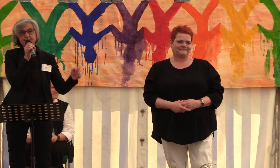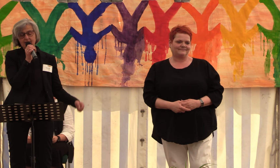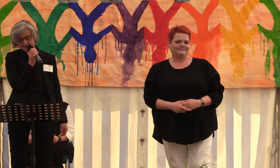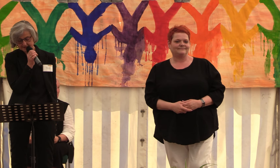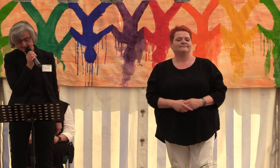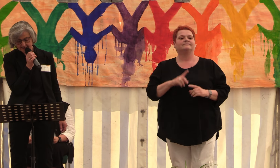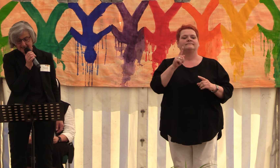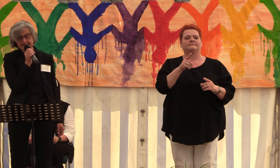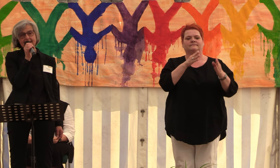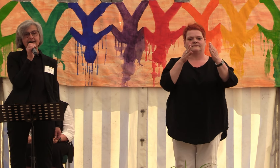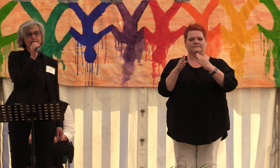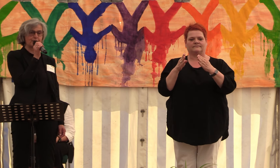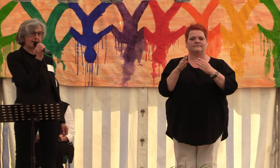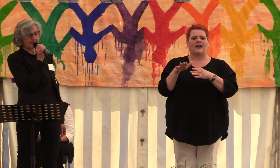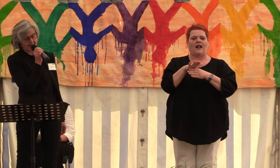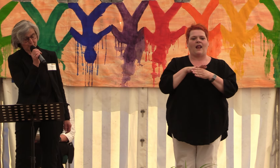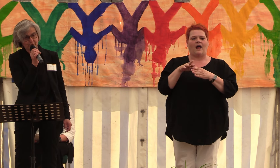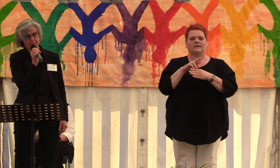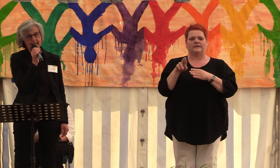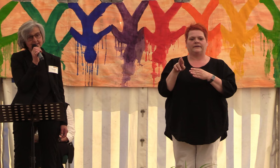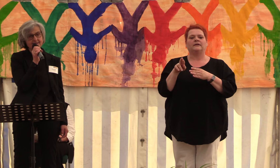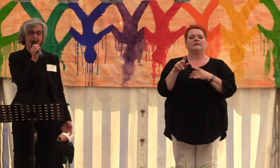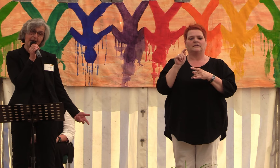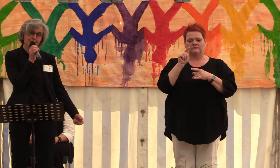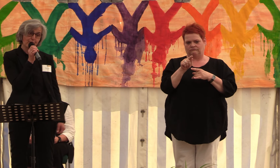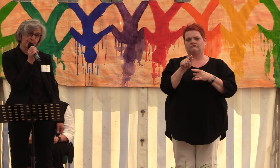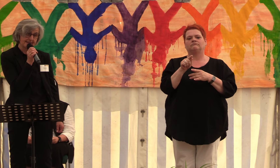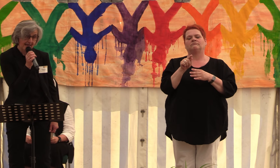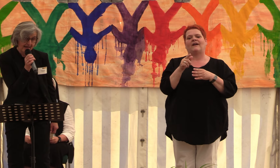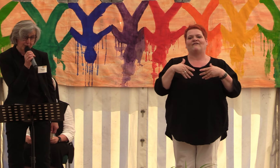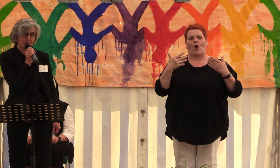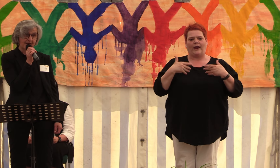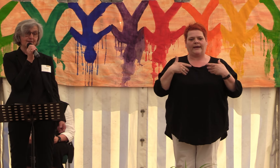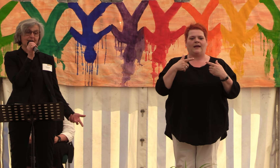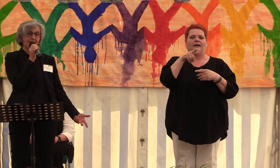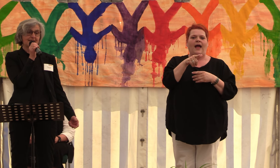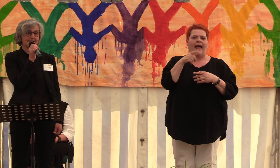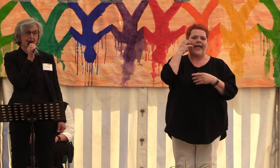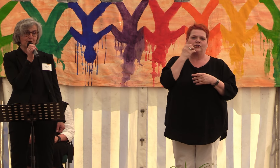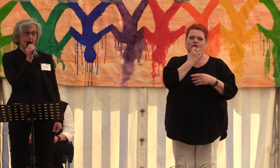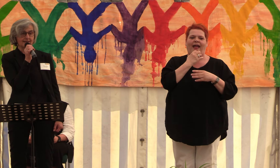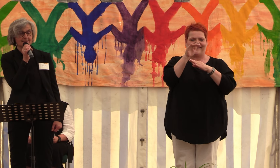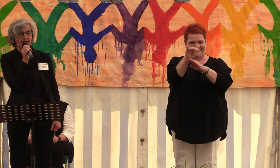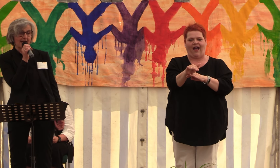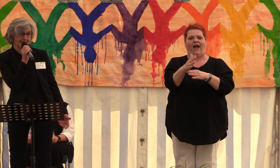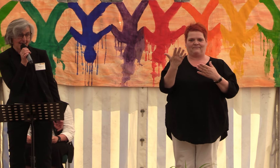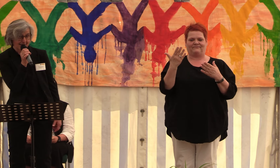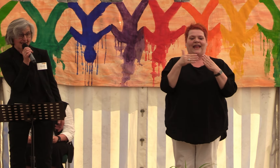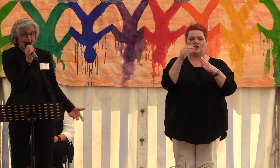Und dass wir die Landräderunde dann auch noch vollenden. Es freut mich sehr, Herr Eckstein, dass Sie auch